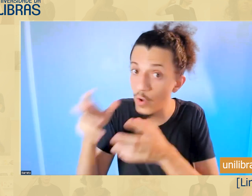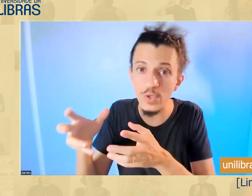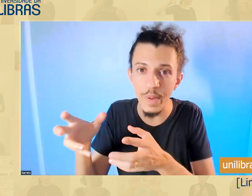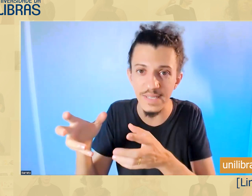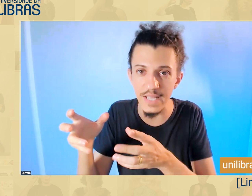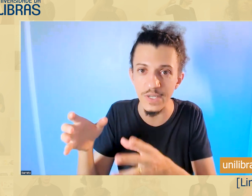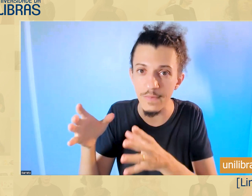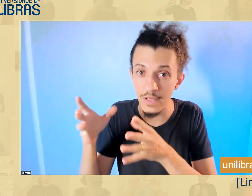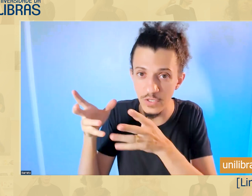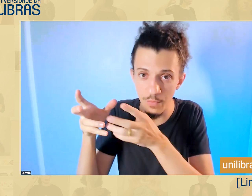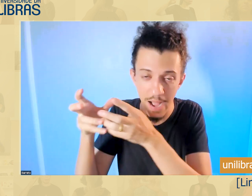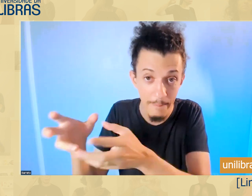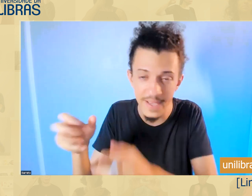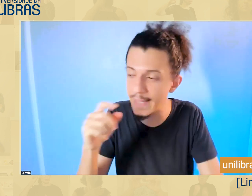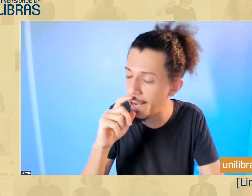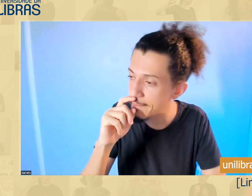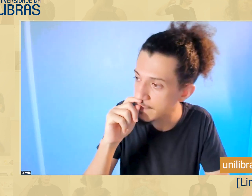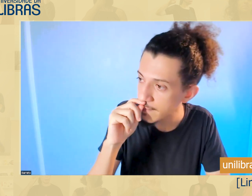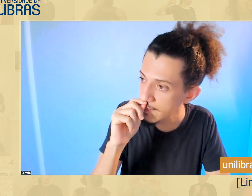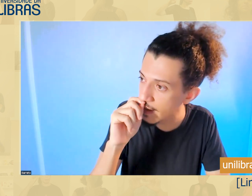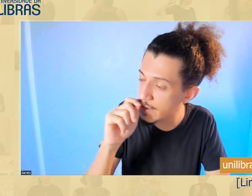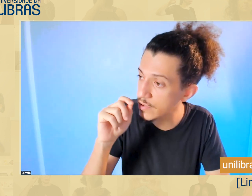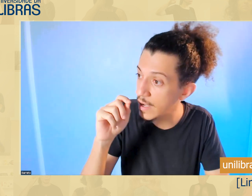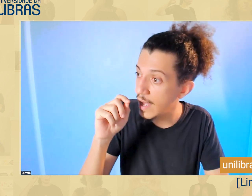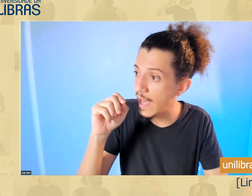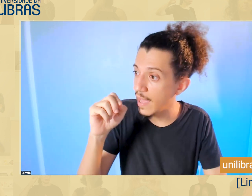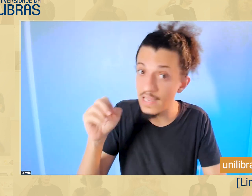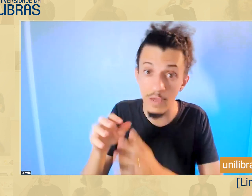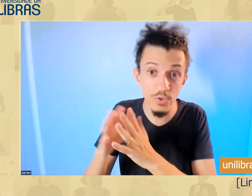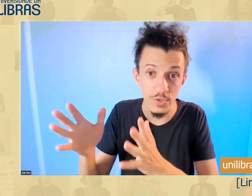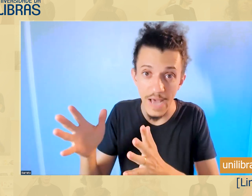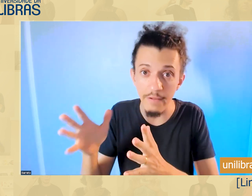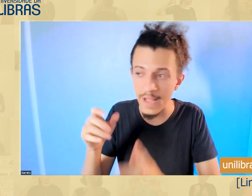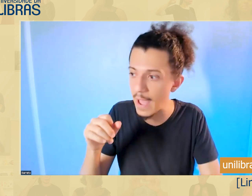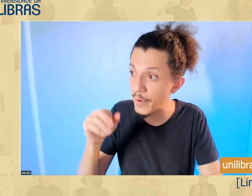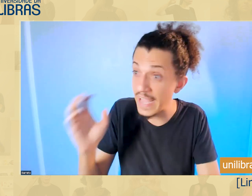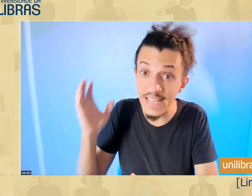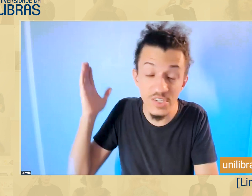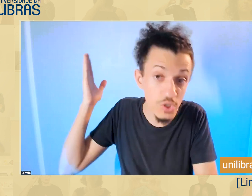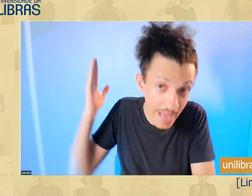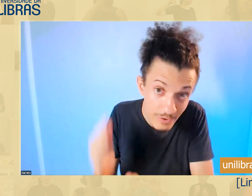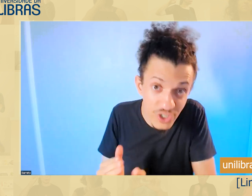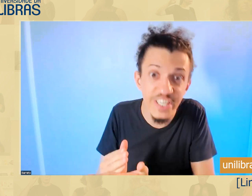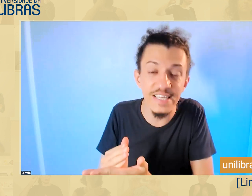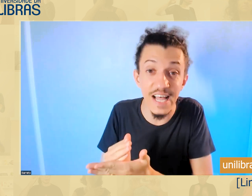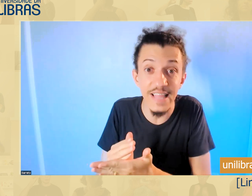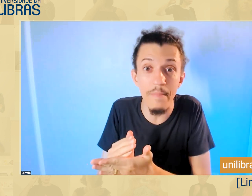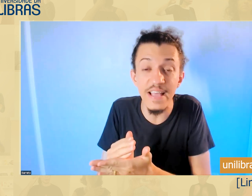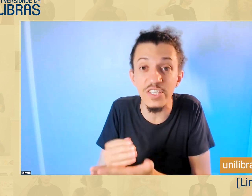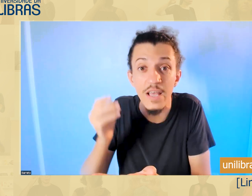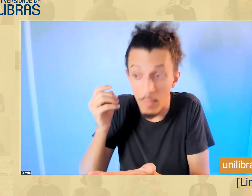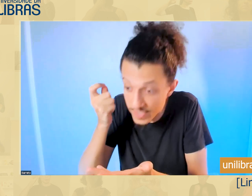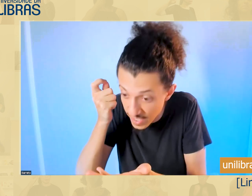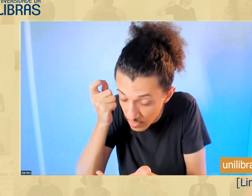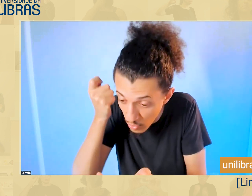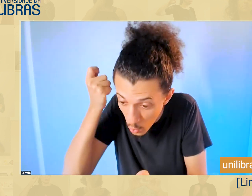ele ganhou de presente de uma amiga dele, isso, ele ganhou um dicionário na época, e nesse dicionário tinha